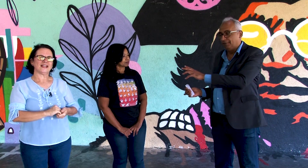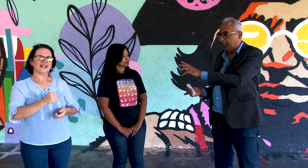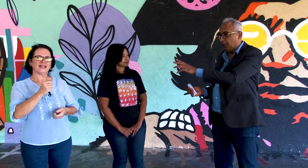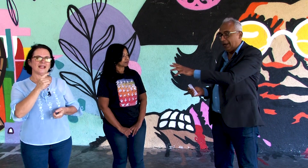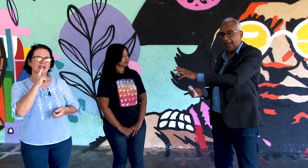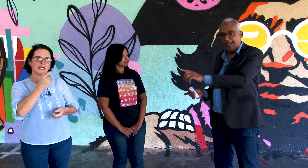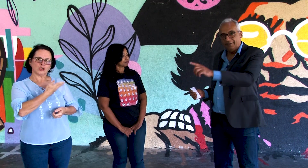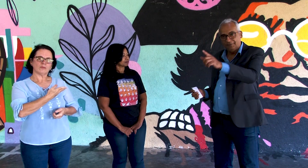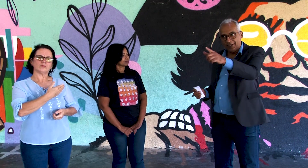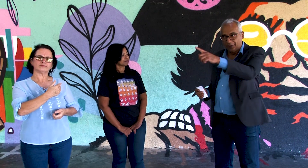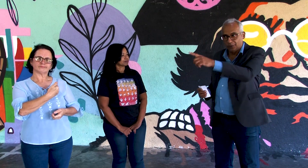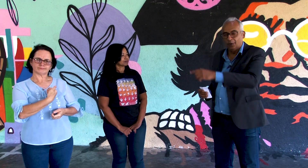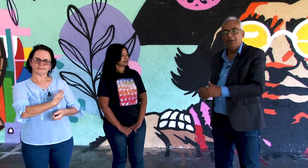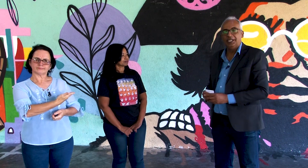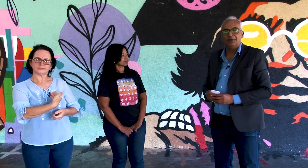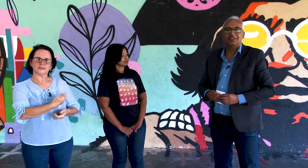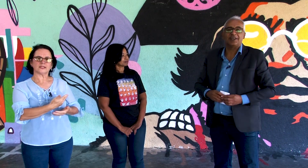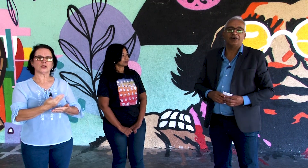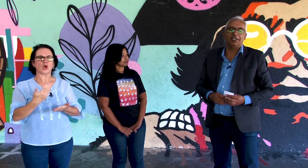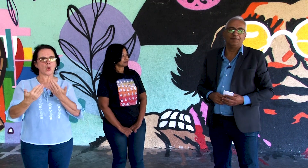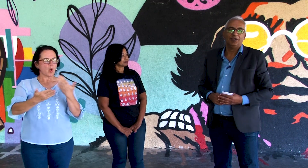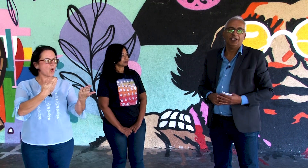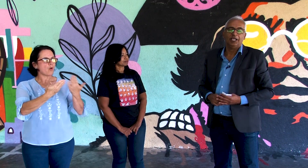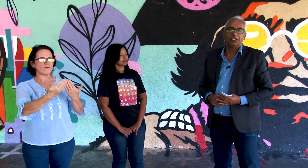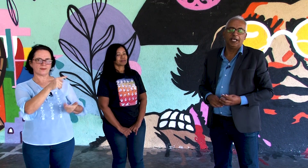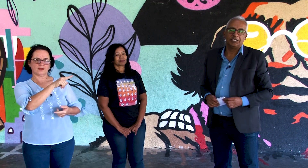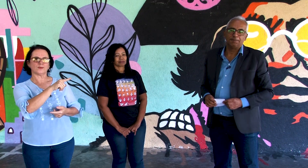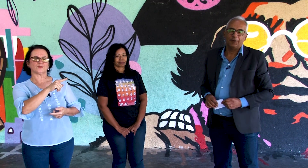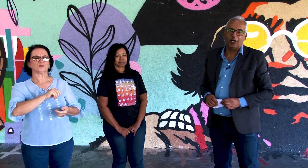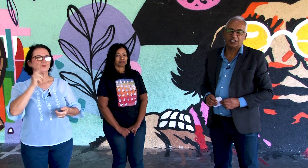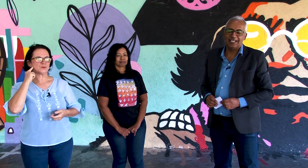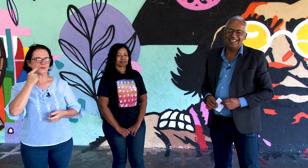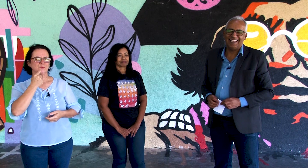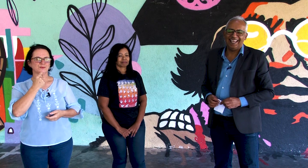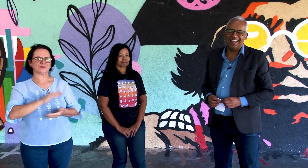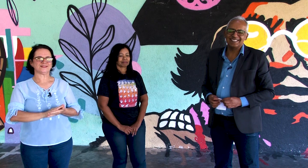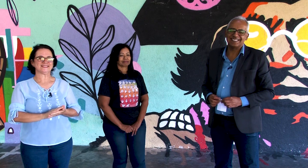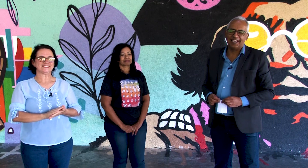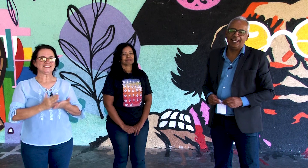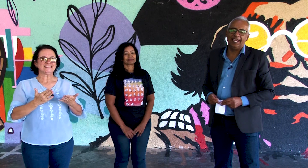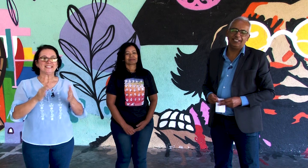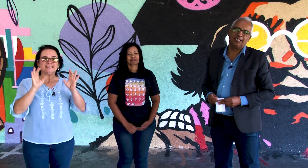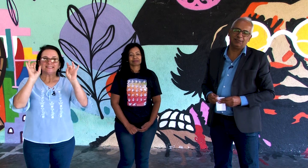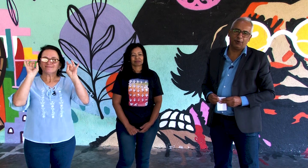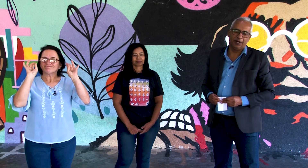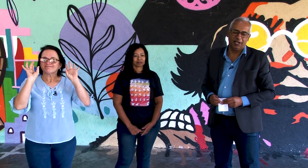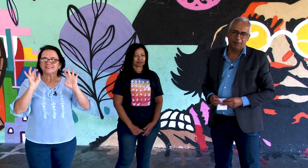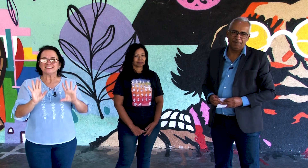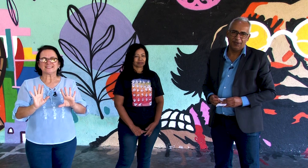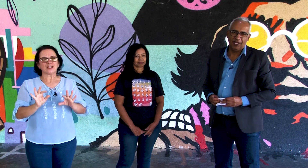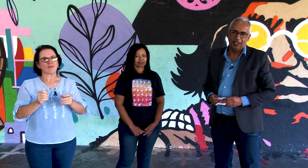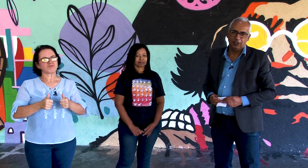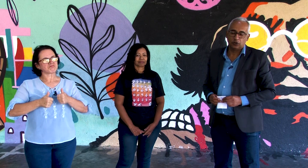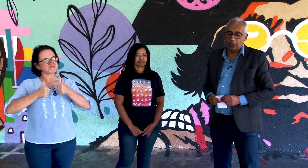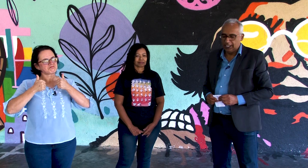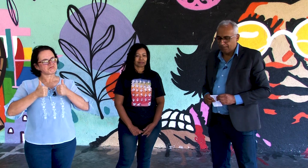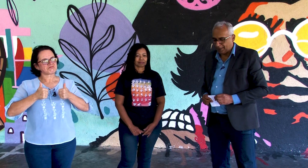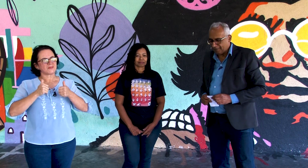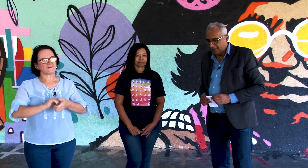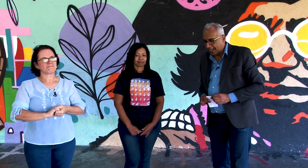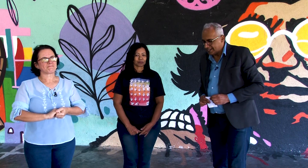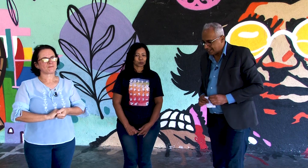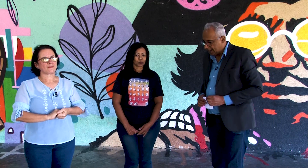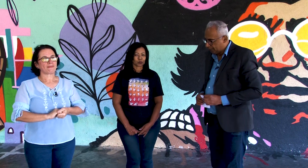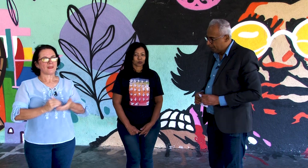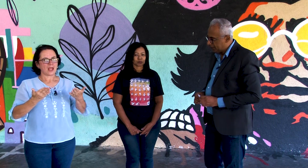se referiu a Leia falando com o menino que estava aqui. Gente, eu achei excelente esse programa, só que